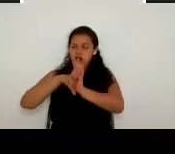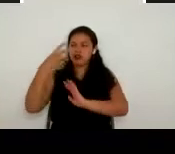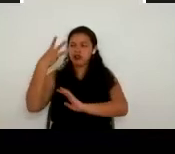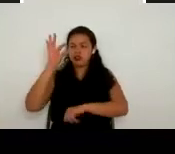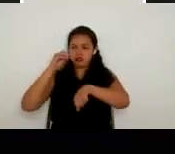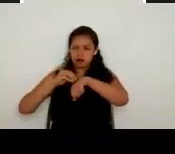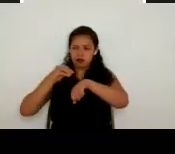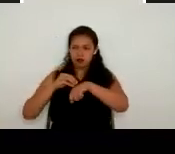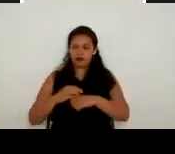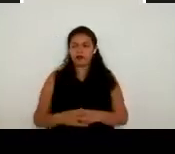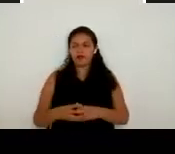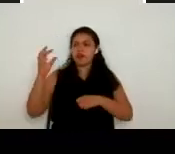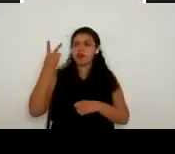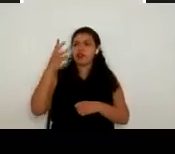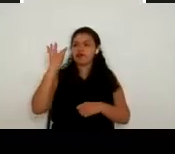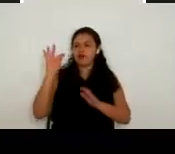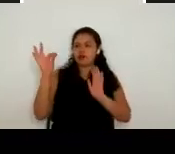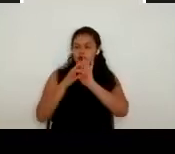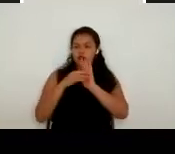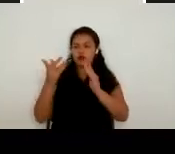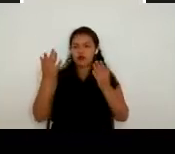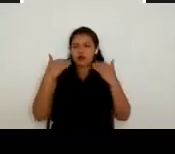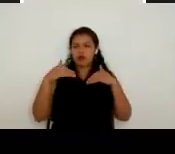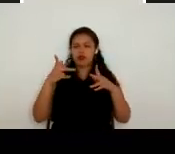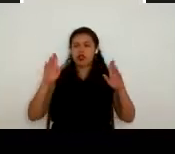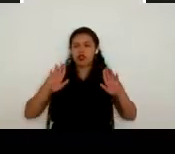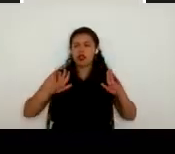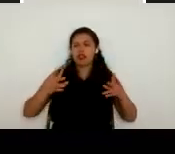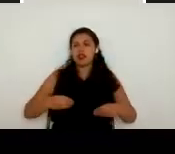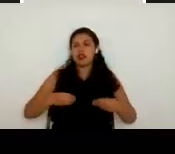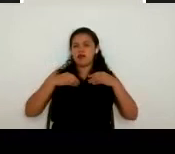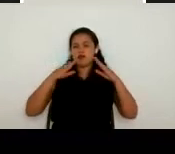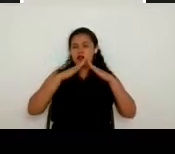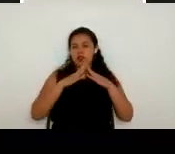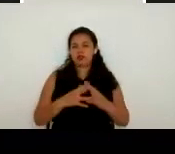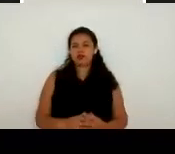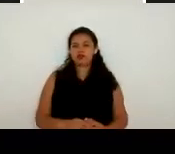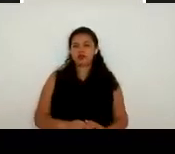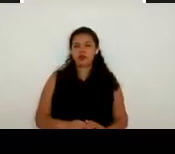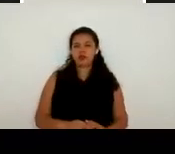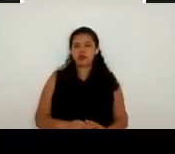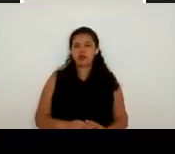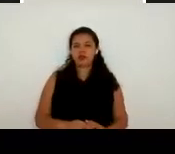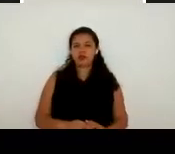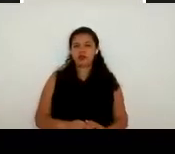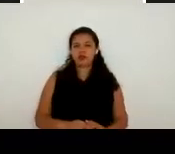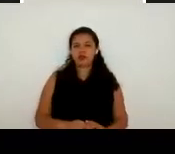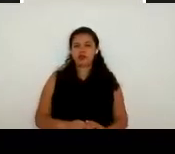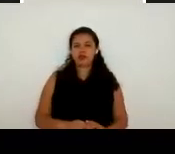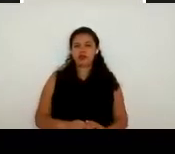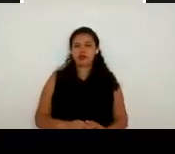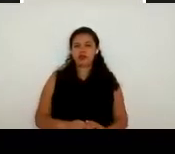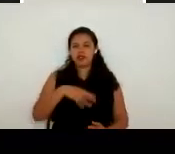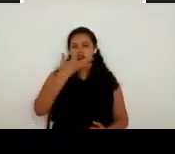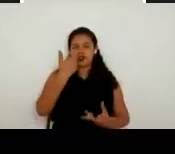luego nos vamos al tipo de vivienda en el tipo de vivienda lo agrupamos en cinco grupos